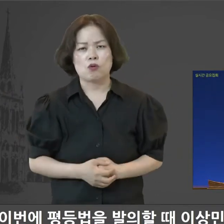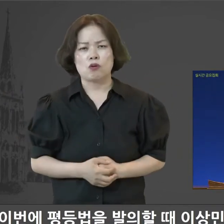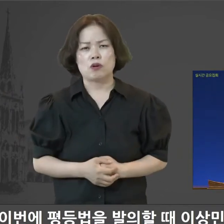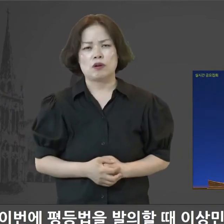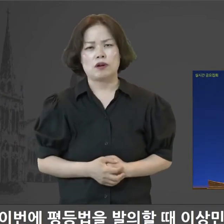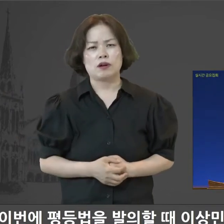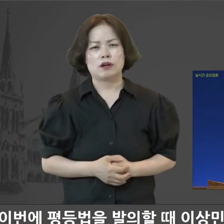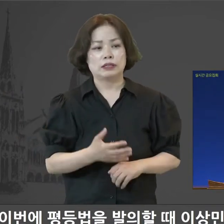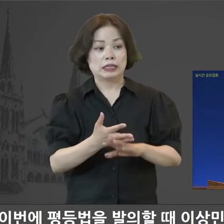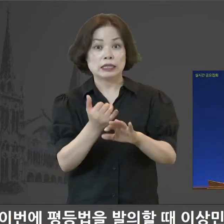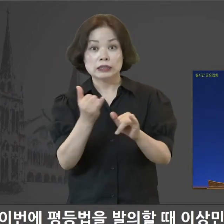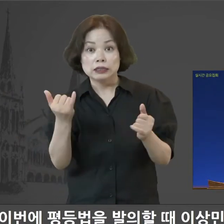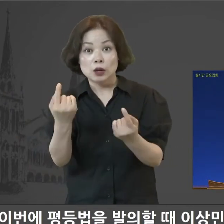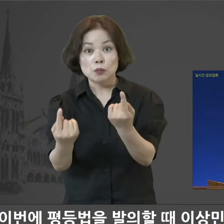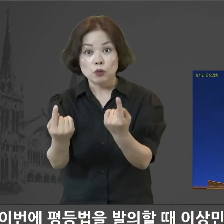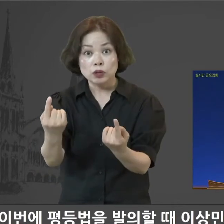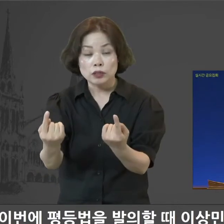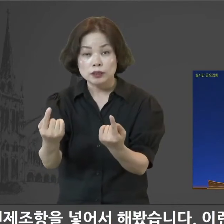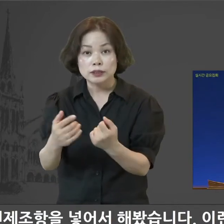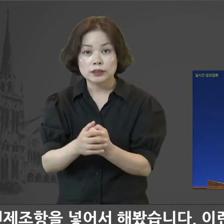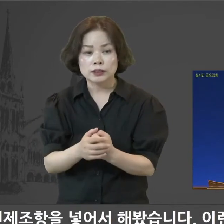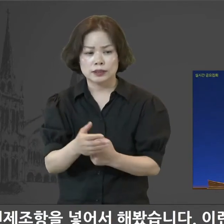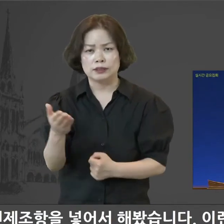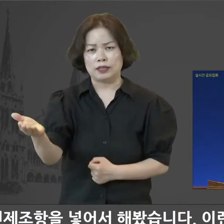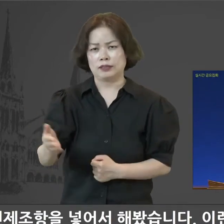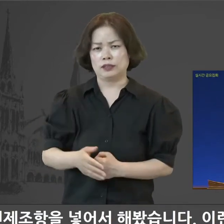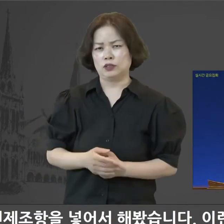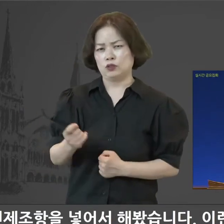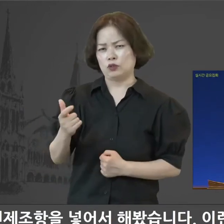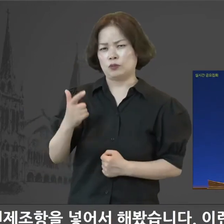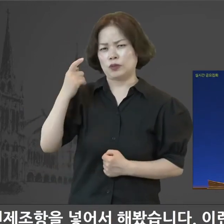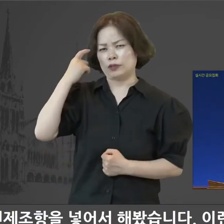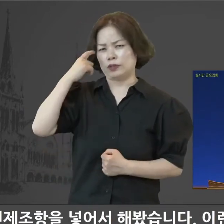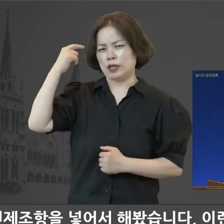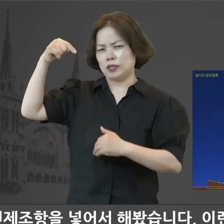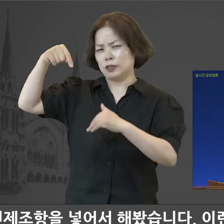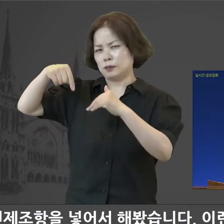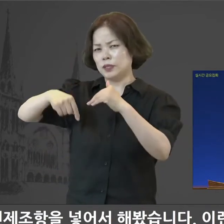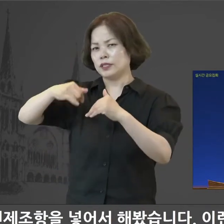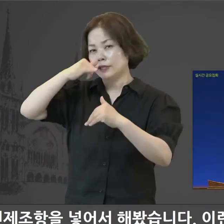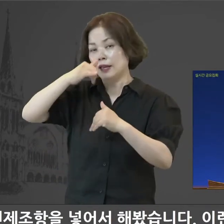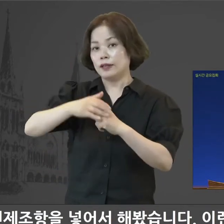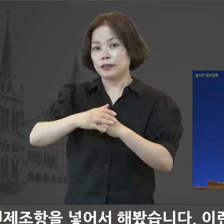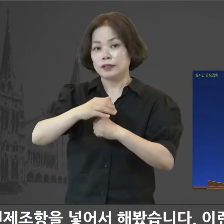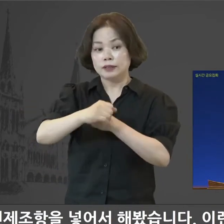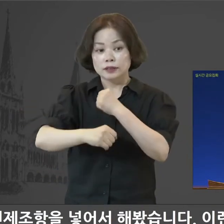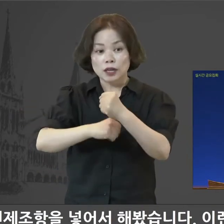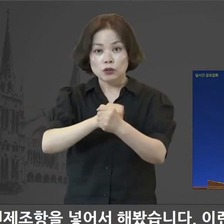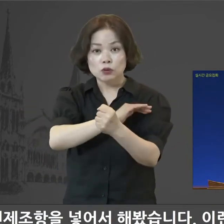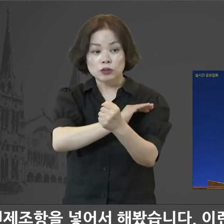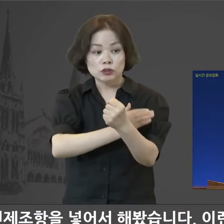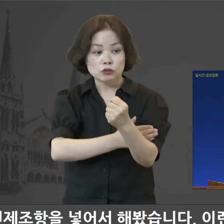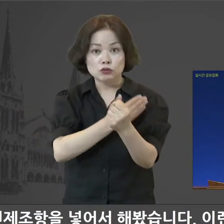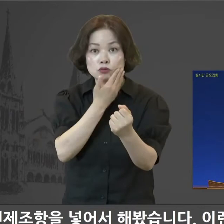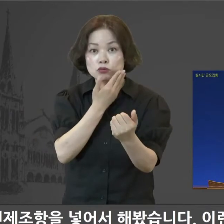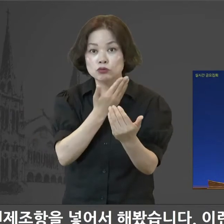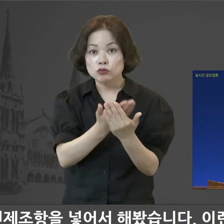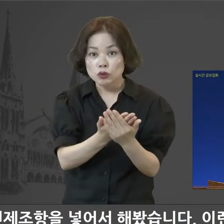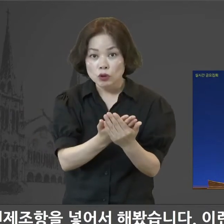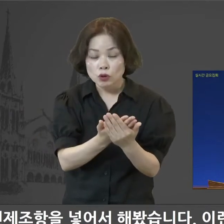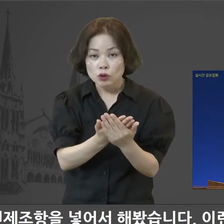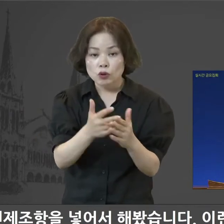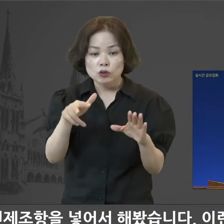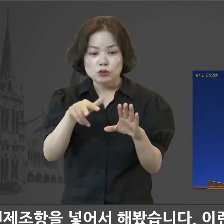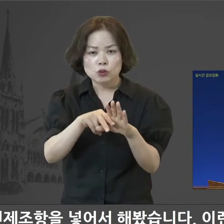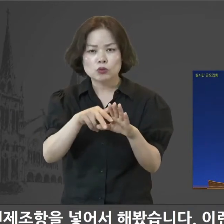그래도 다른 사람들보다는 당신이 좀 더 생각이 깊네. 자유권이 왜 중요하고, 종교의